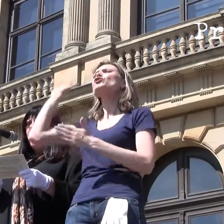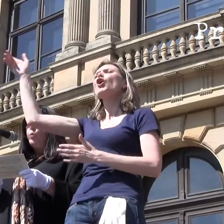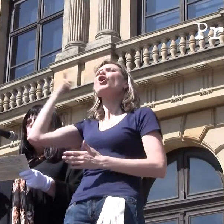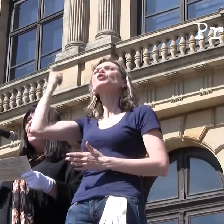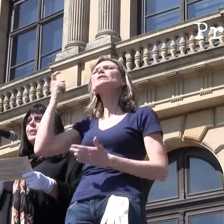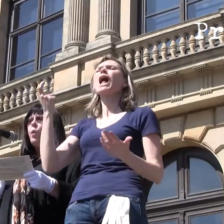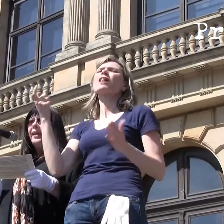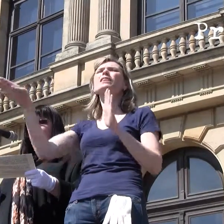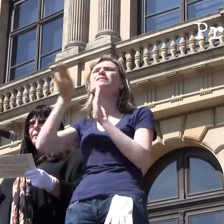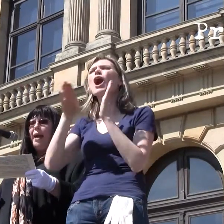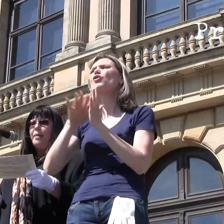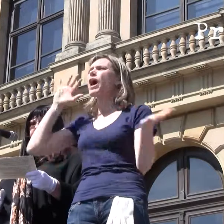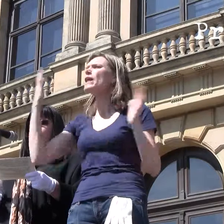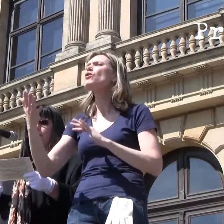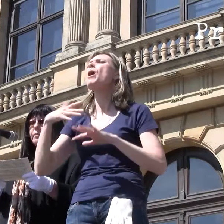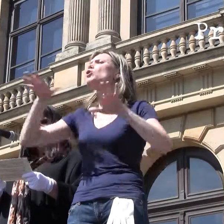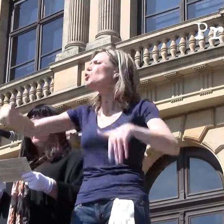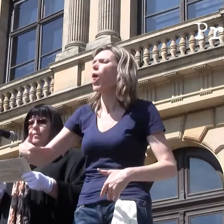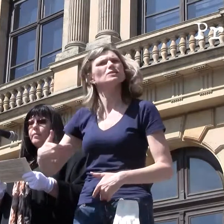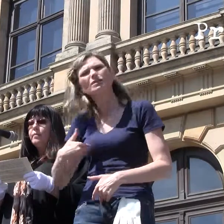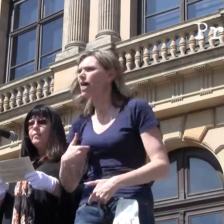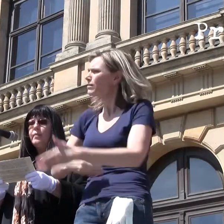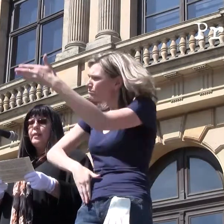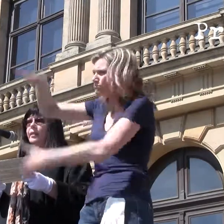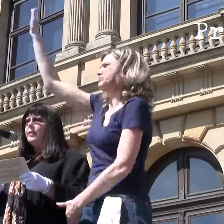Reformních zákonů nesouhlasíme.